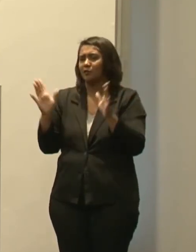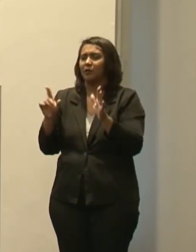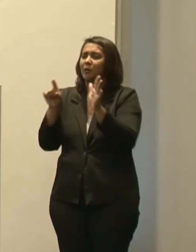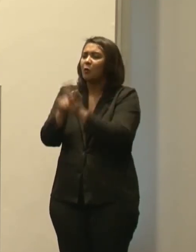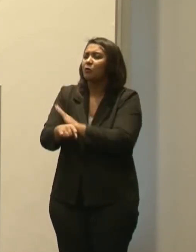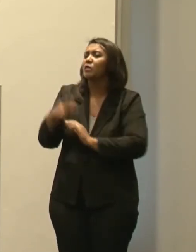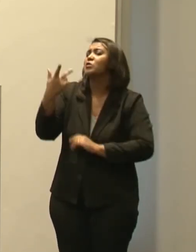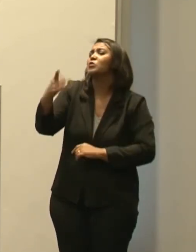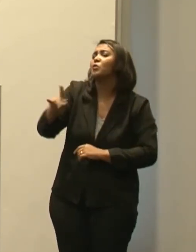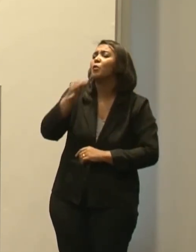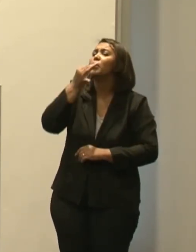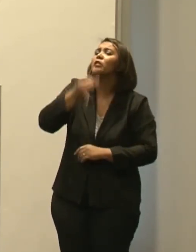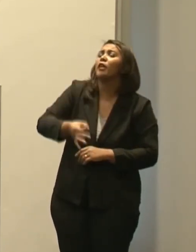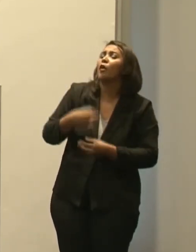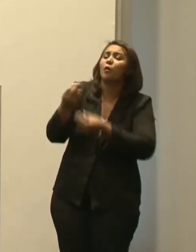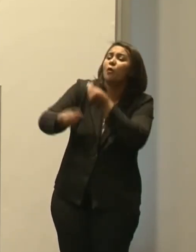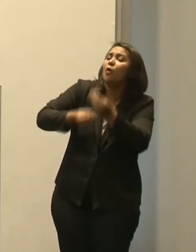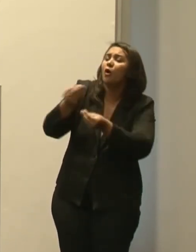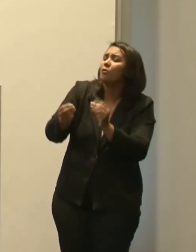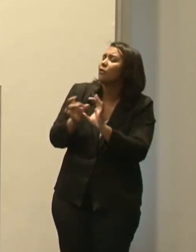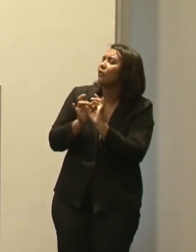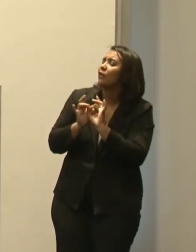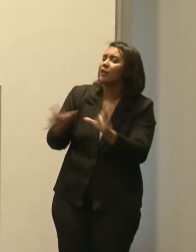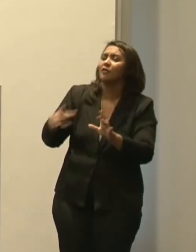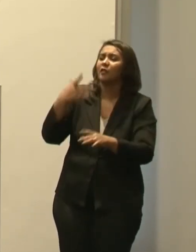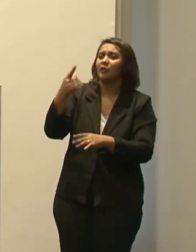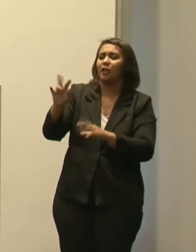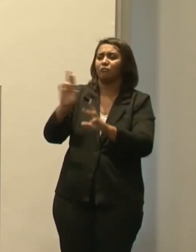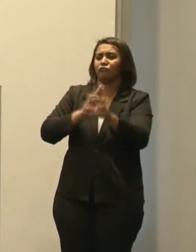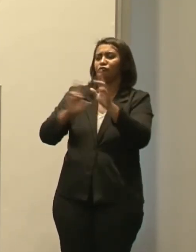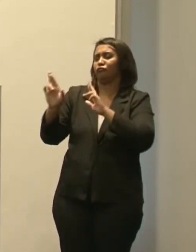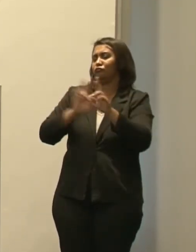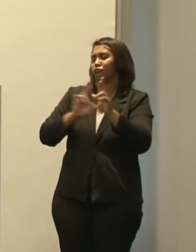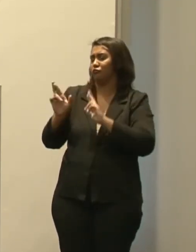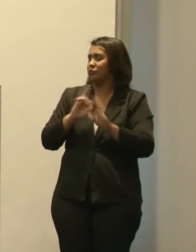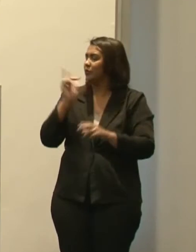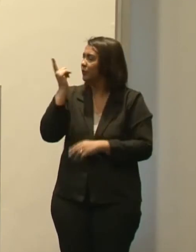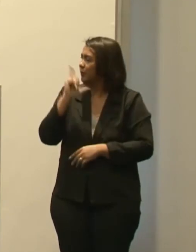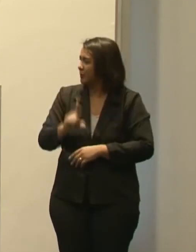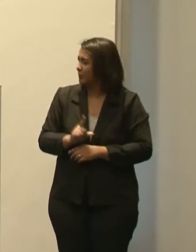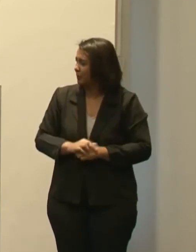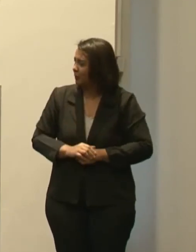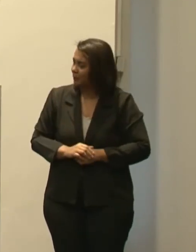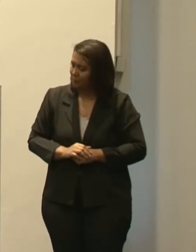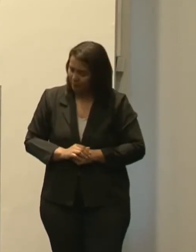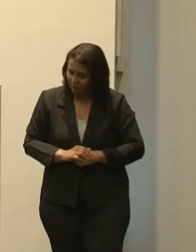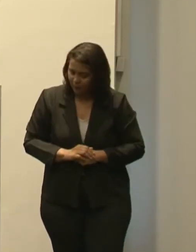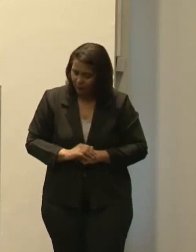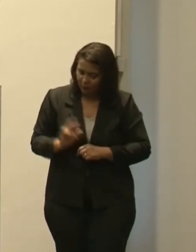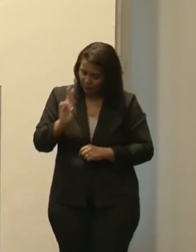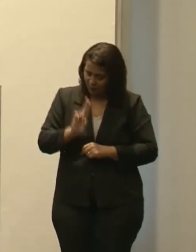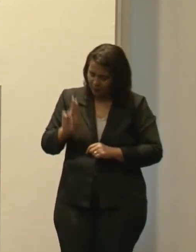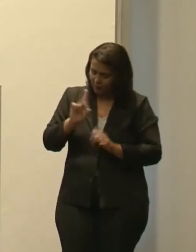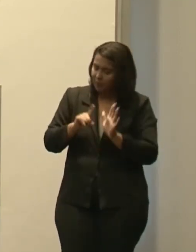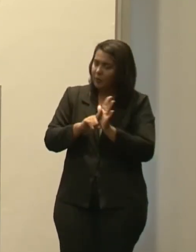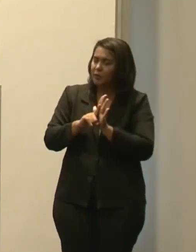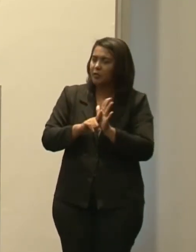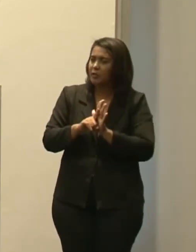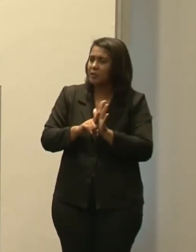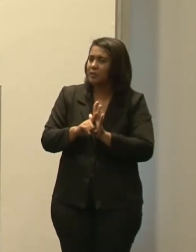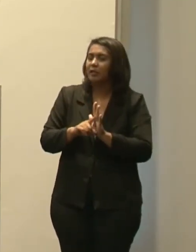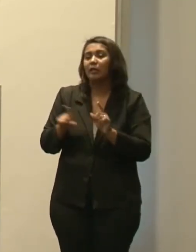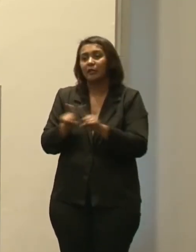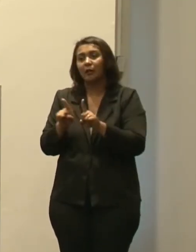comente sobre essa tua experiência, por exemplo. E aí, então, a gente realizou essa pesquisa, ou melhor,